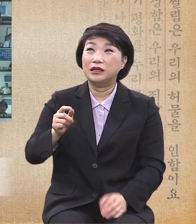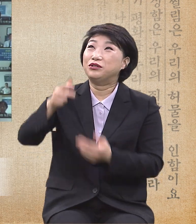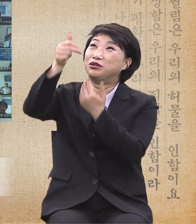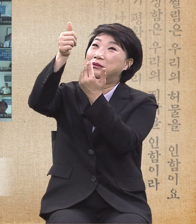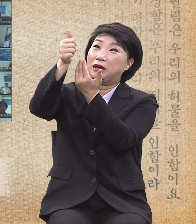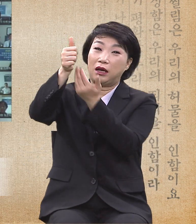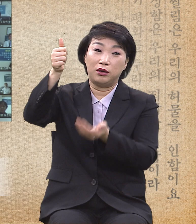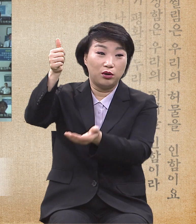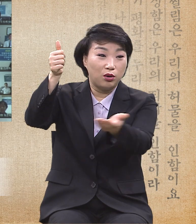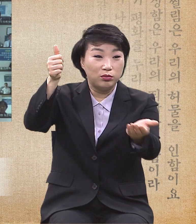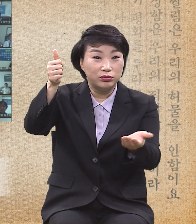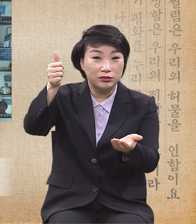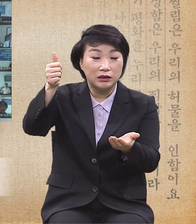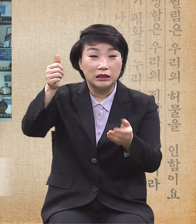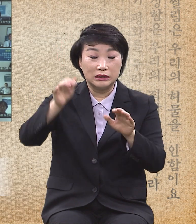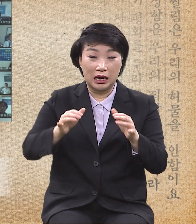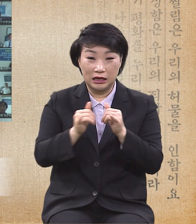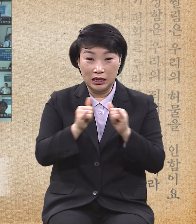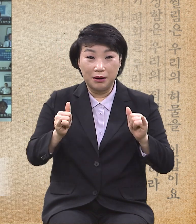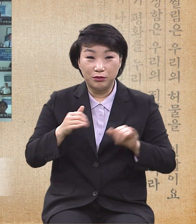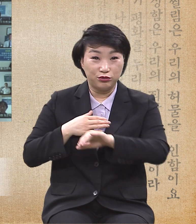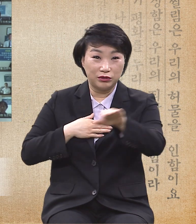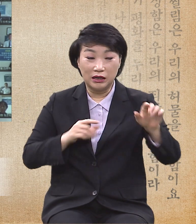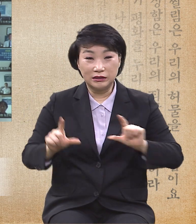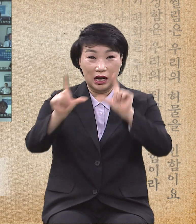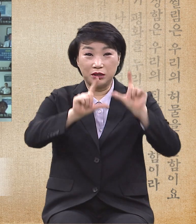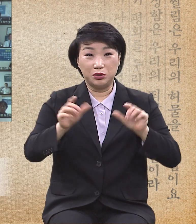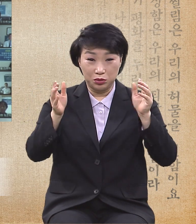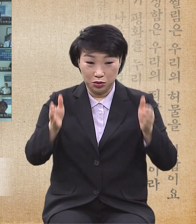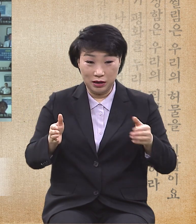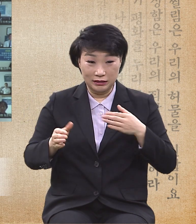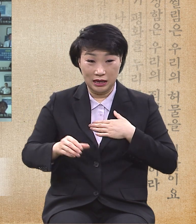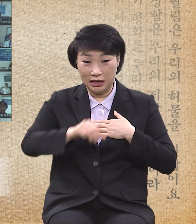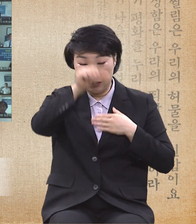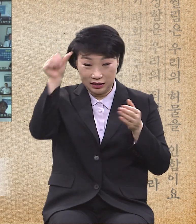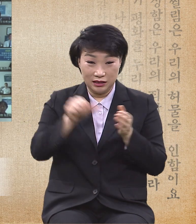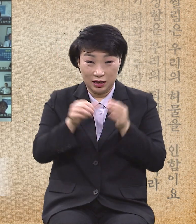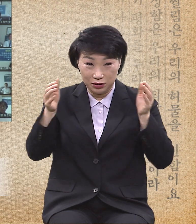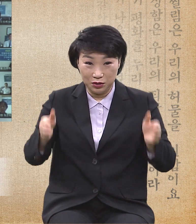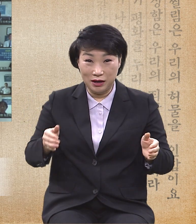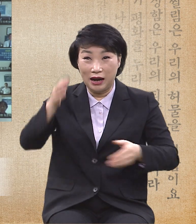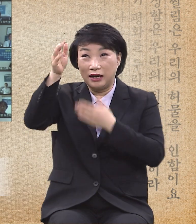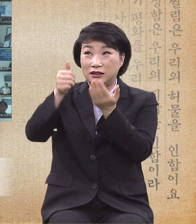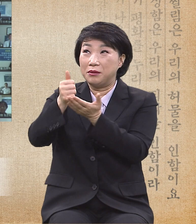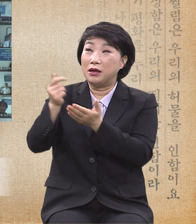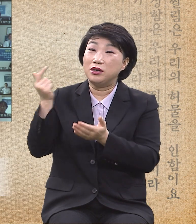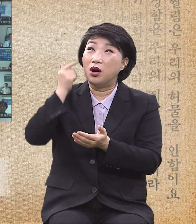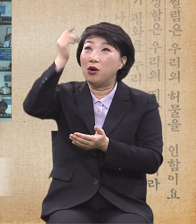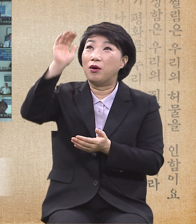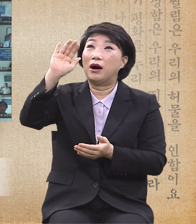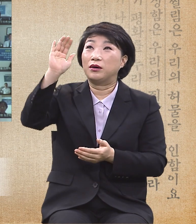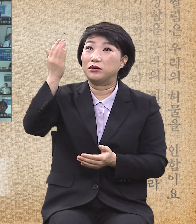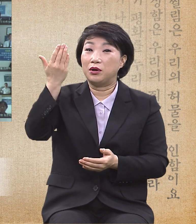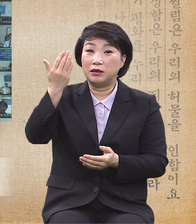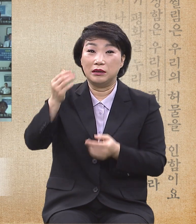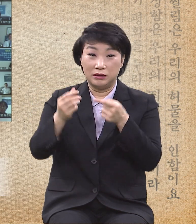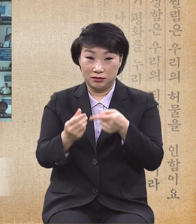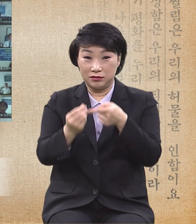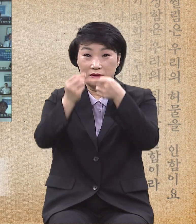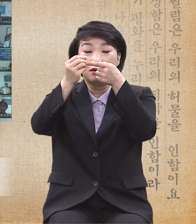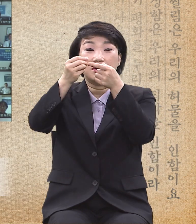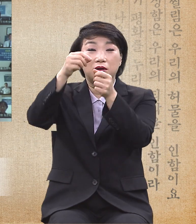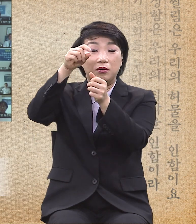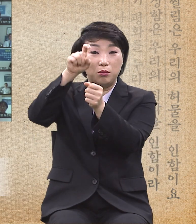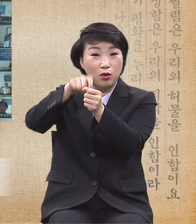앞에 우리 인생이 살아가면서 내 삶이 하나님의 영광된 제일